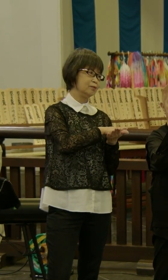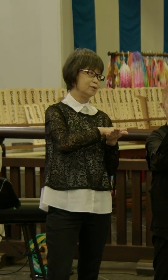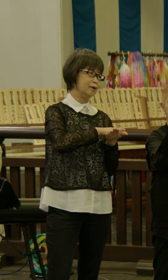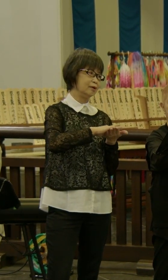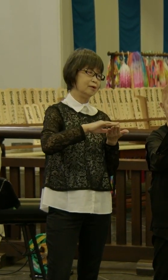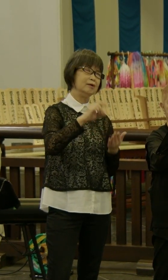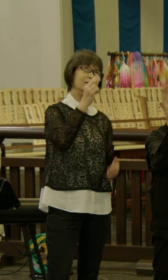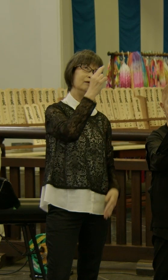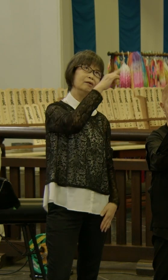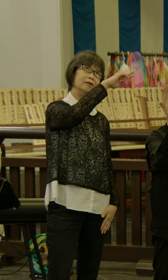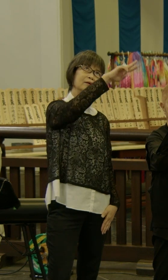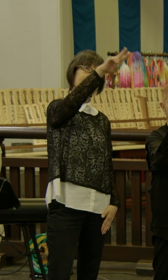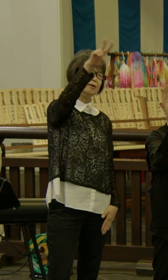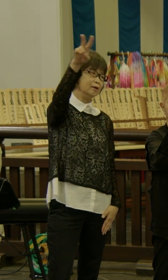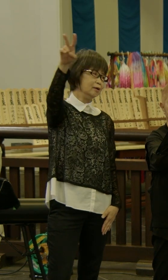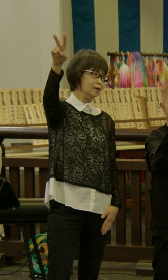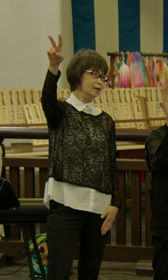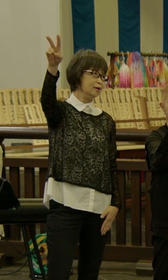けて